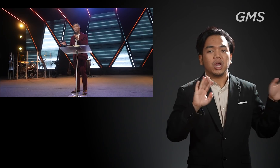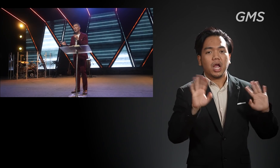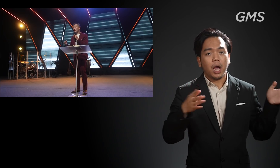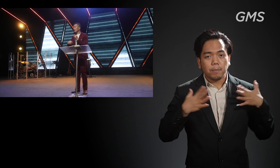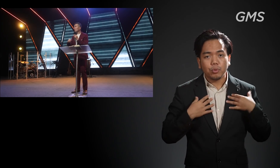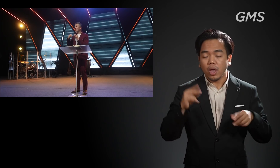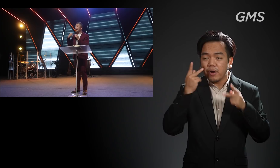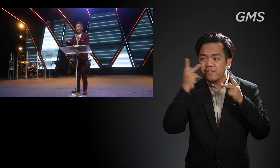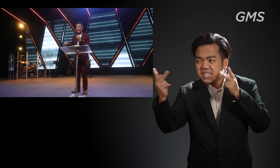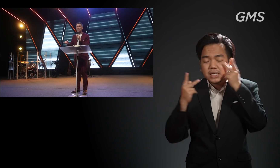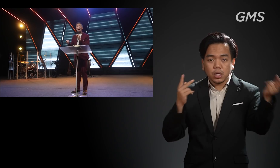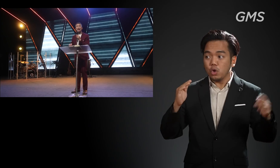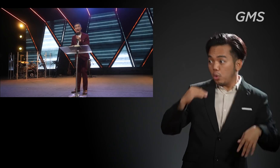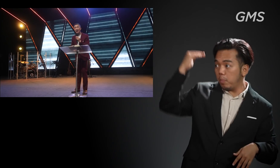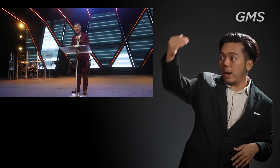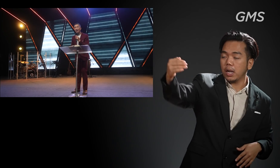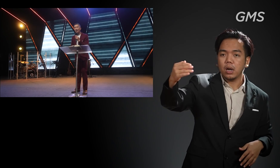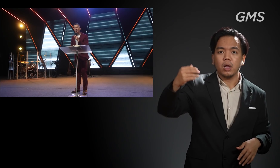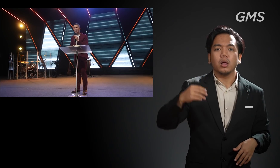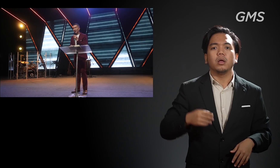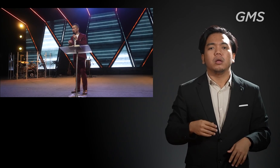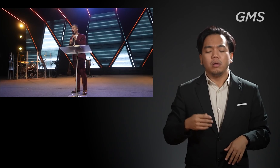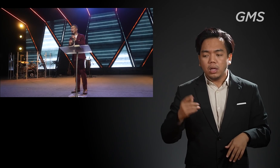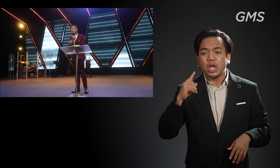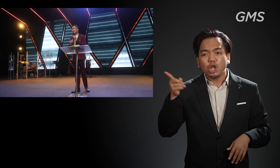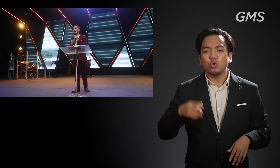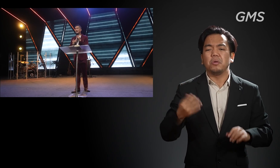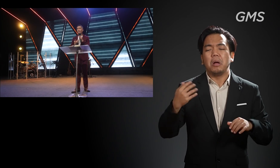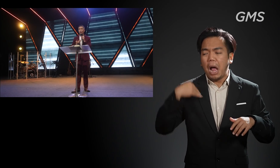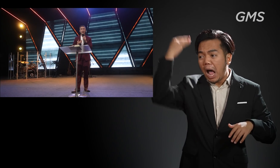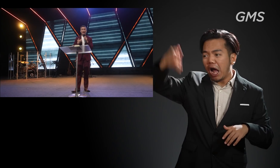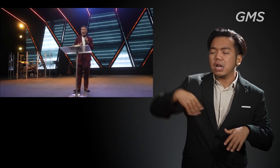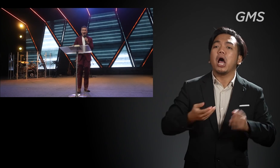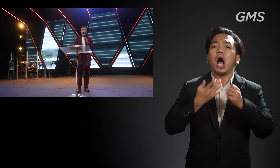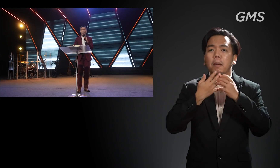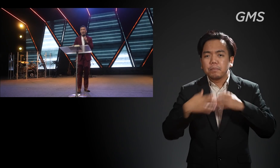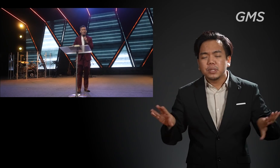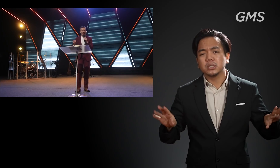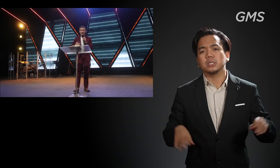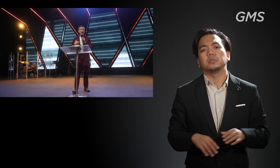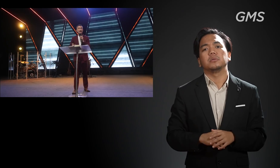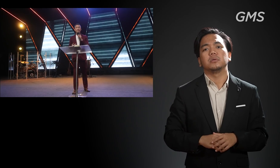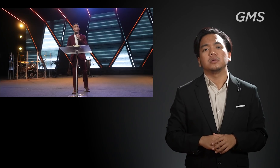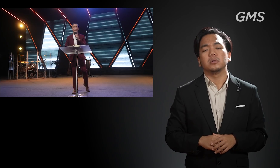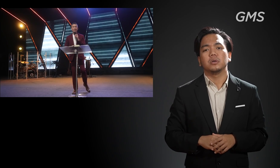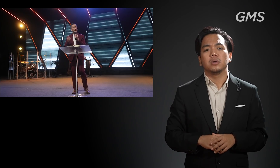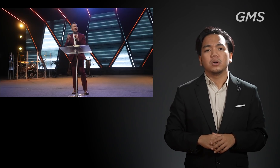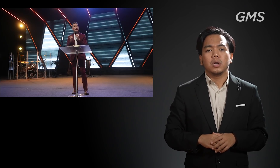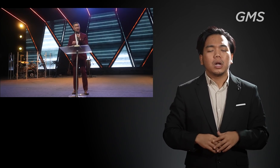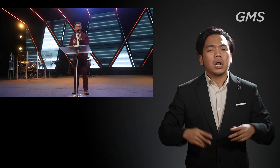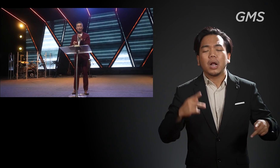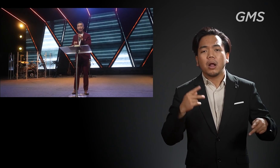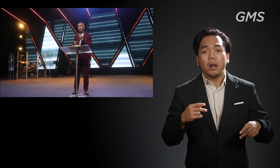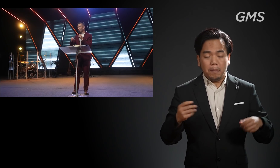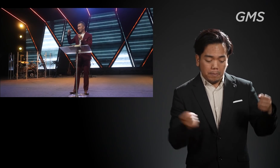ditabur, semuanya habis alias hilang. Karena dia nggak siap untuk kehilangan, maka dia nggak taburkan. Petani